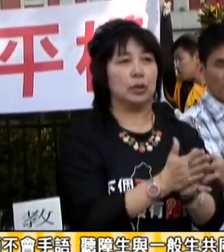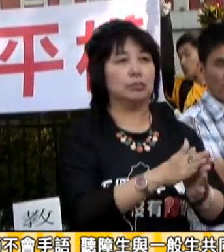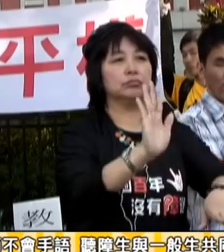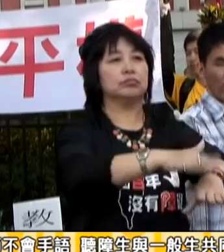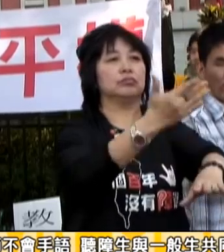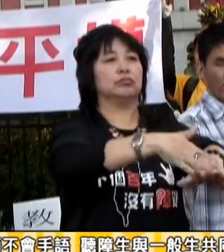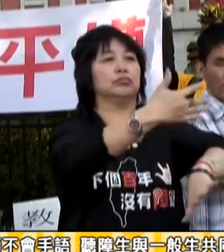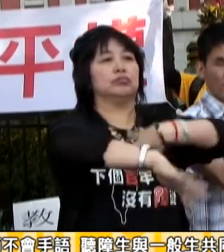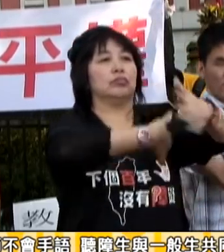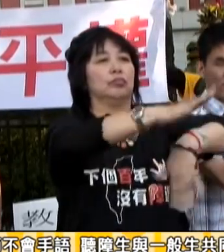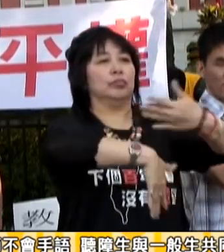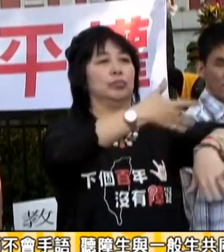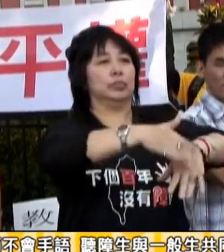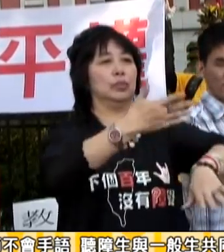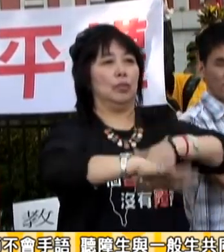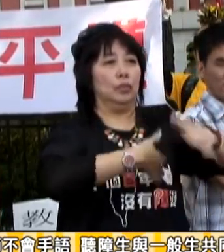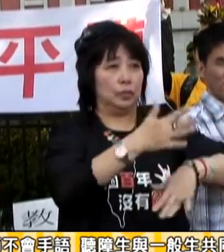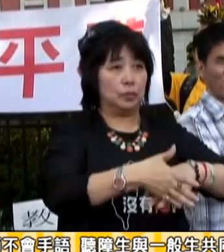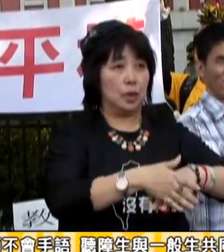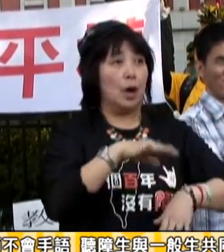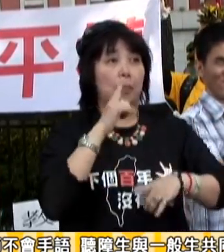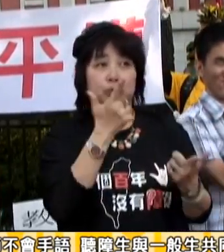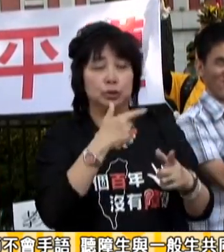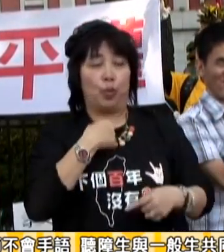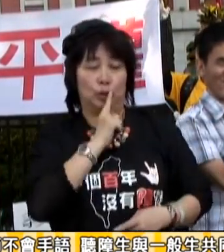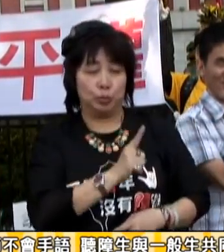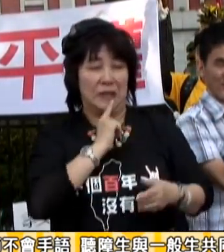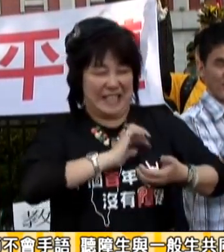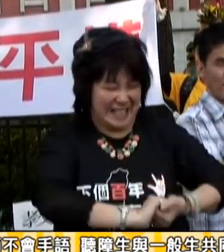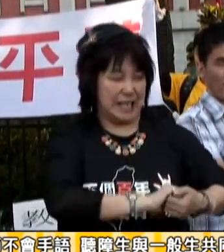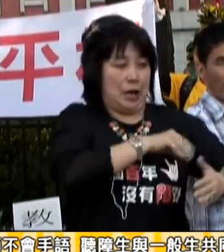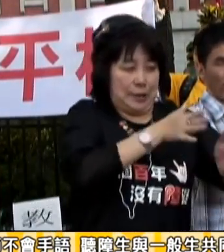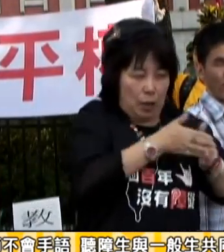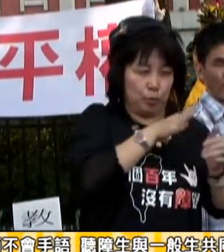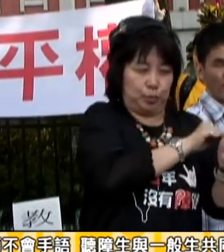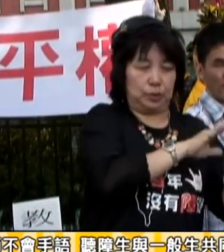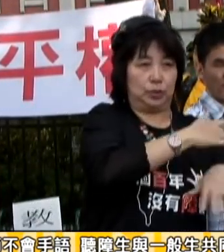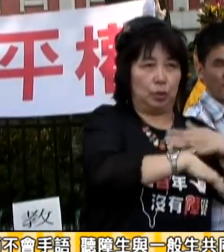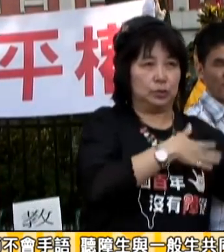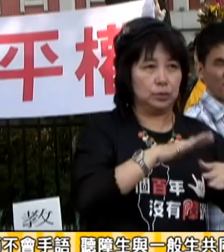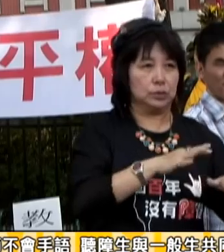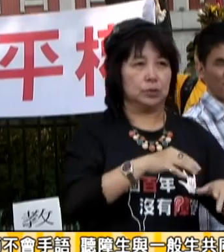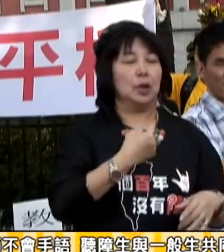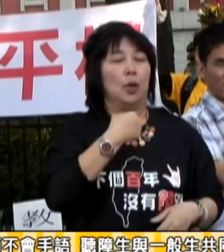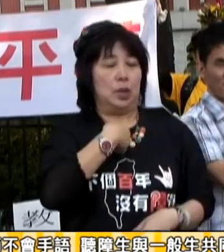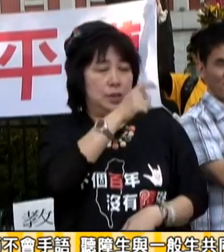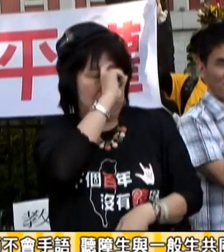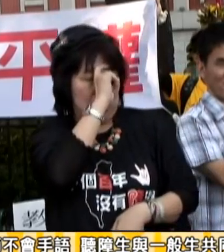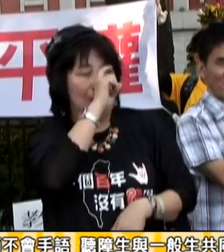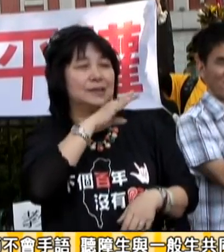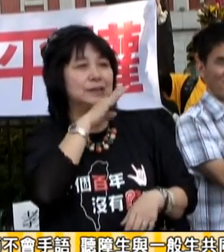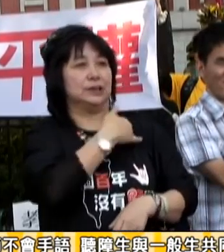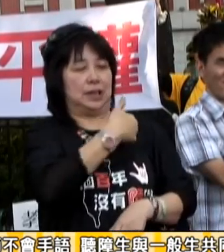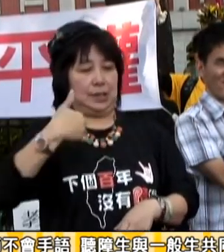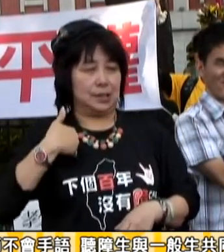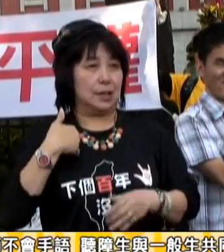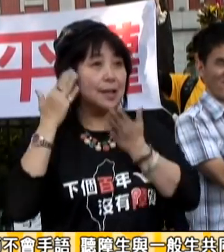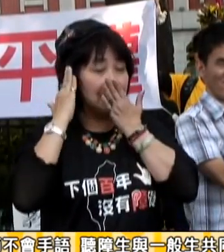教老师都不会手语，不是我说一定要求特教老师一定要会手语，而是至少希